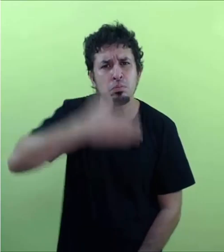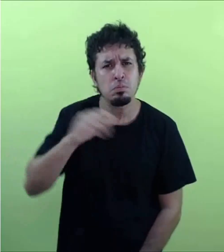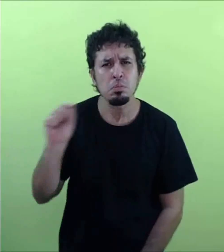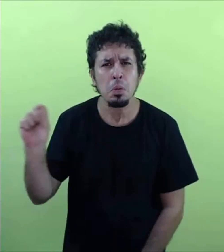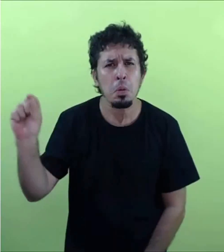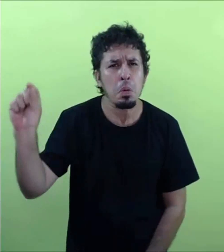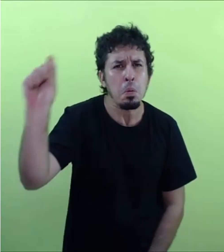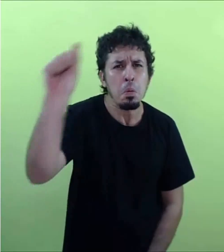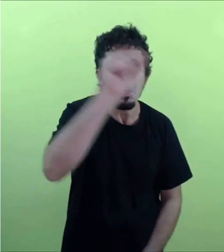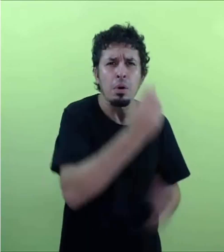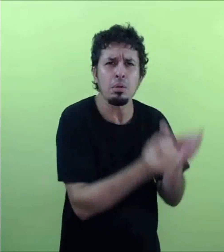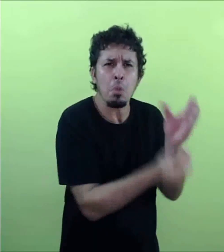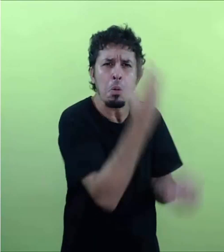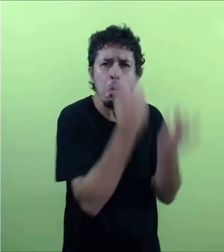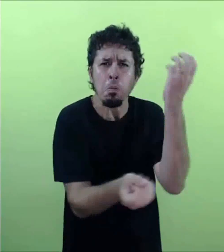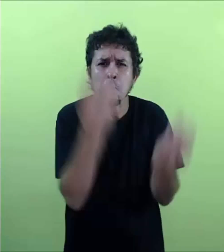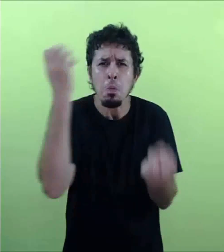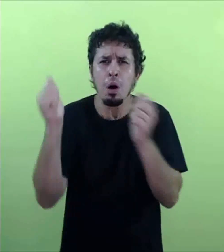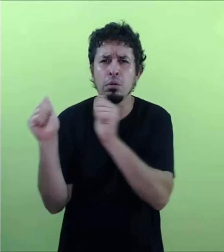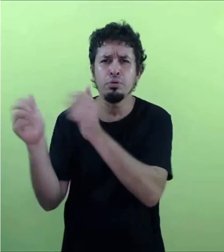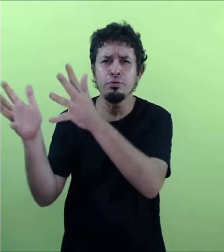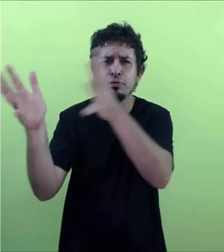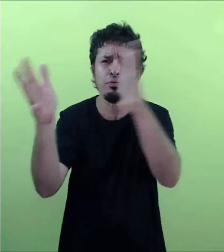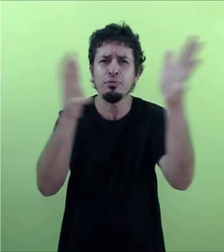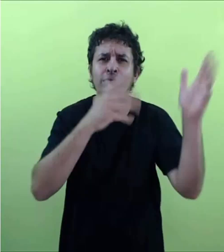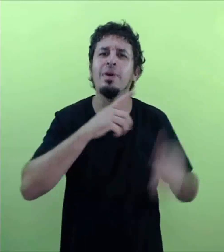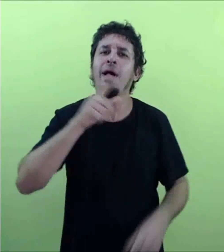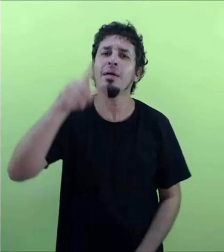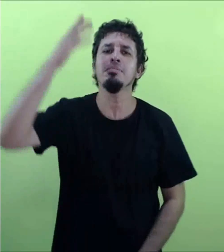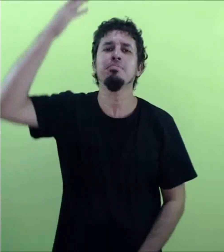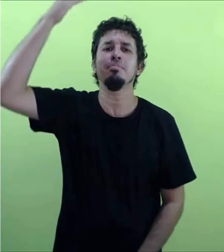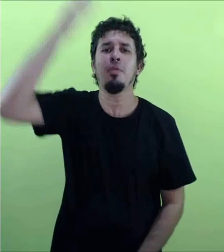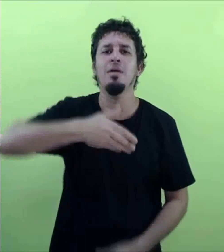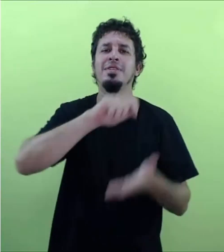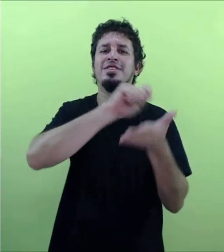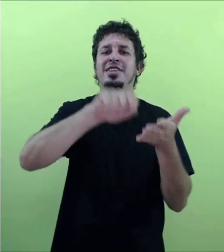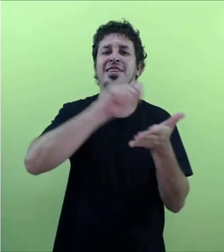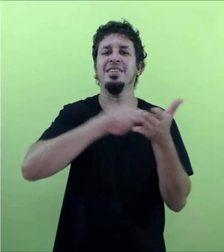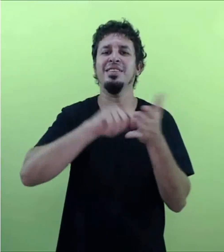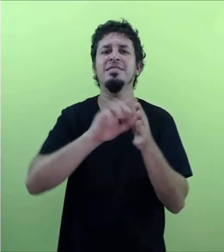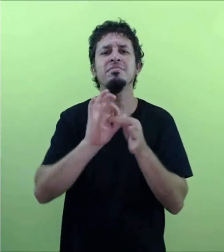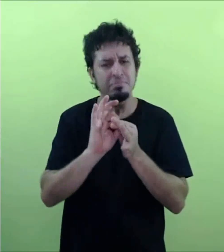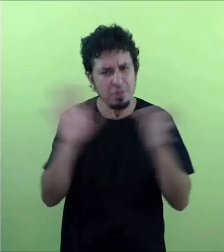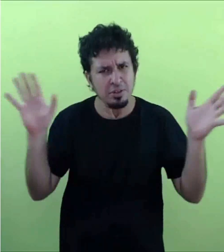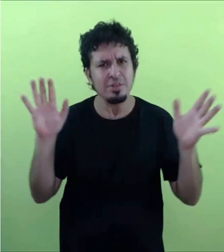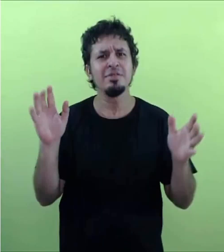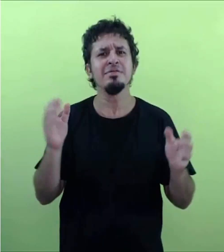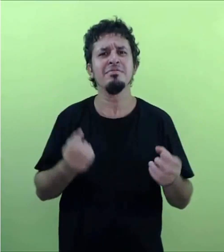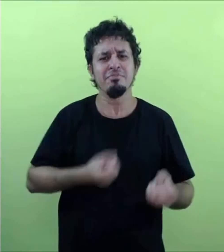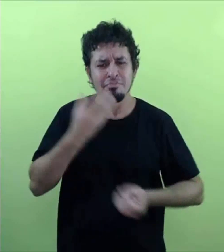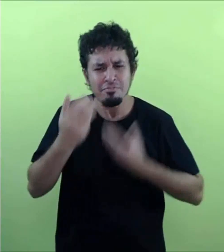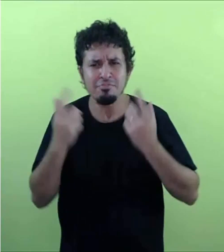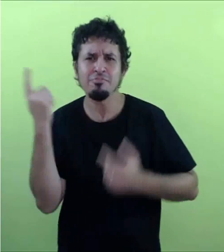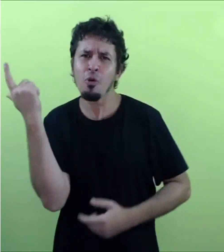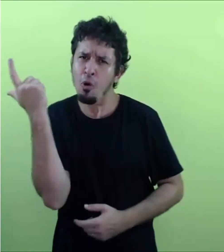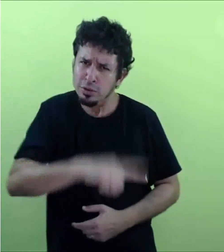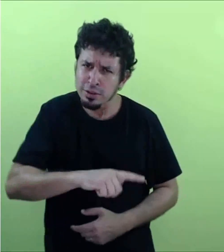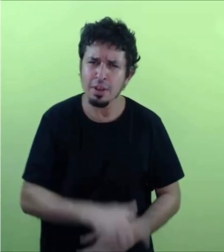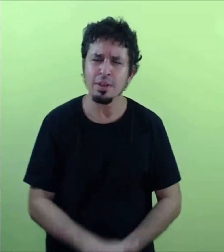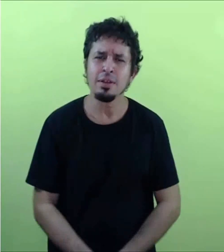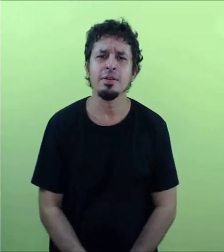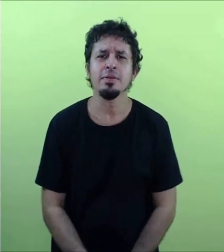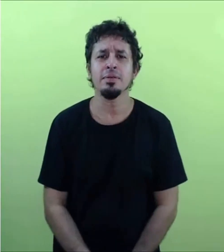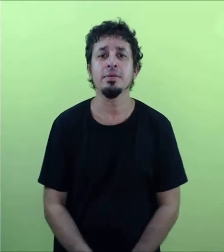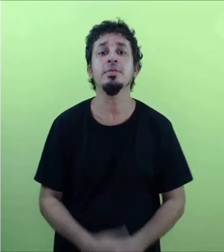em língua de sinais são constatações de uma modalidade de escrita disponível às pessoas surdas.